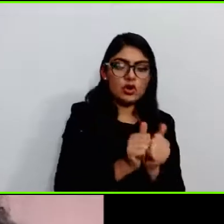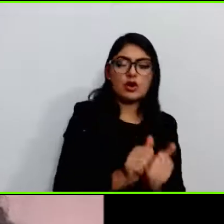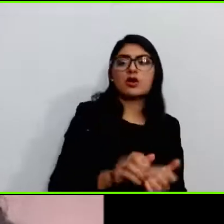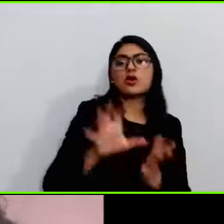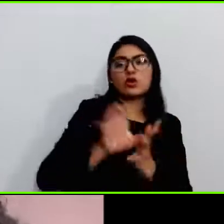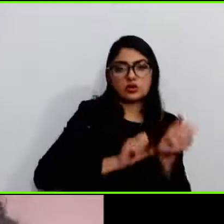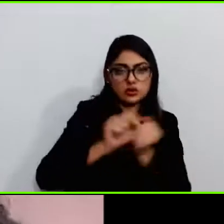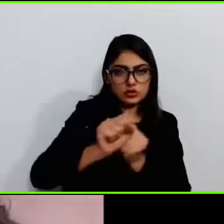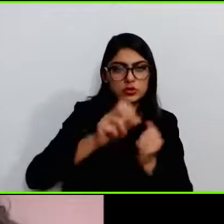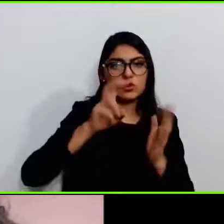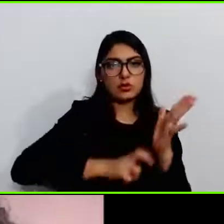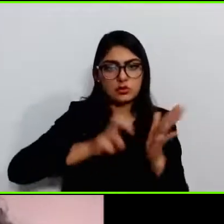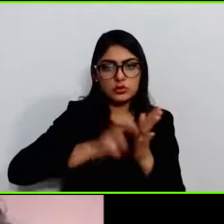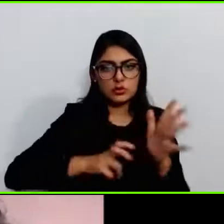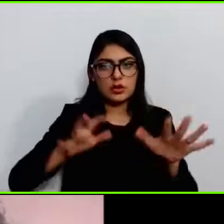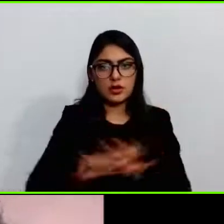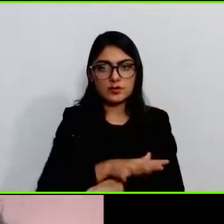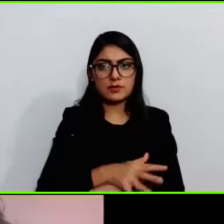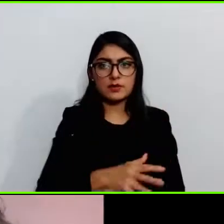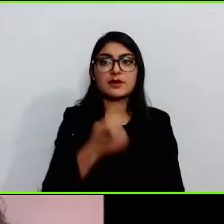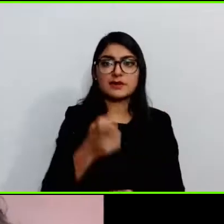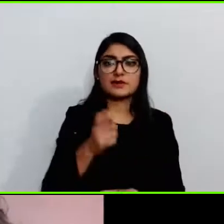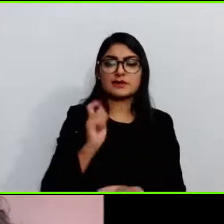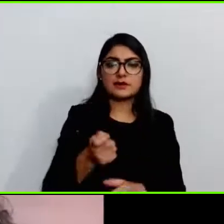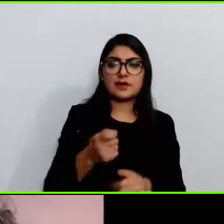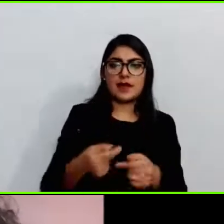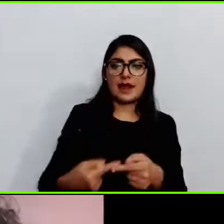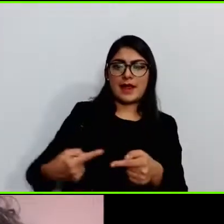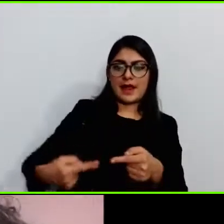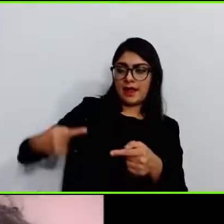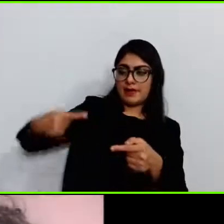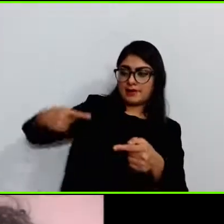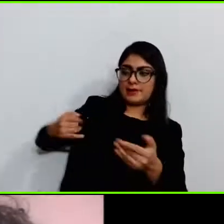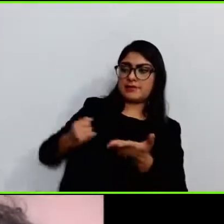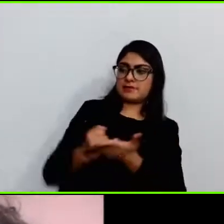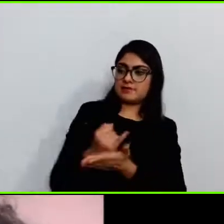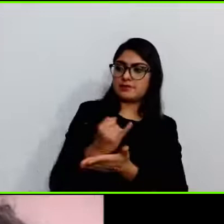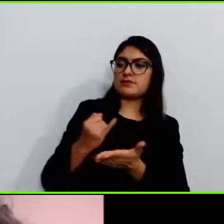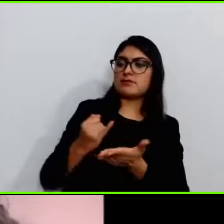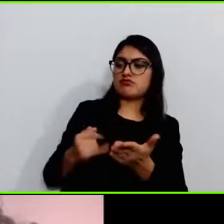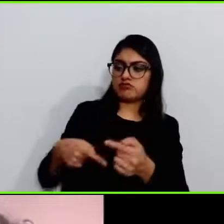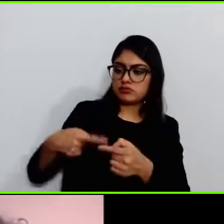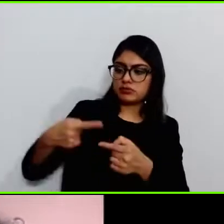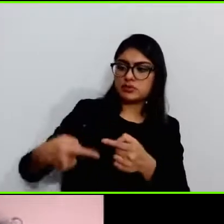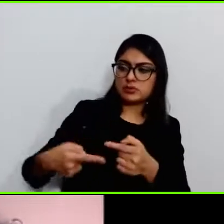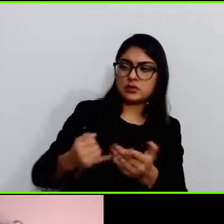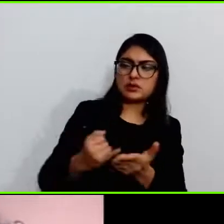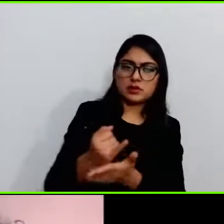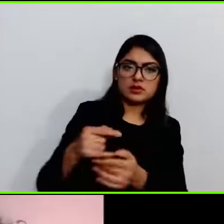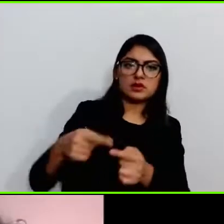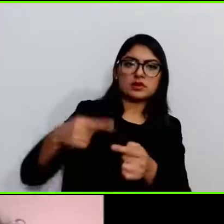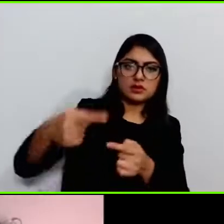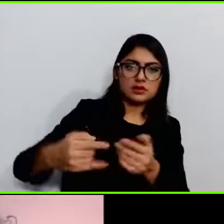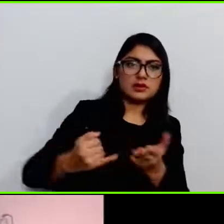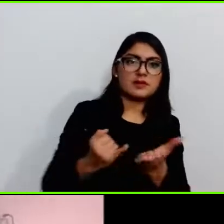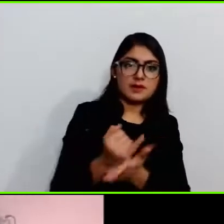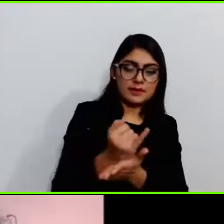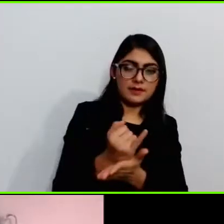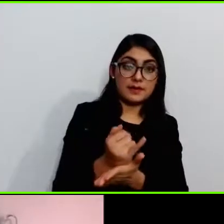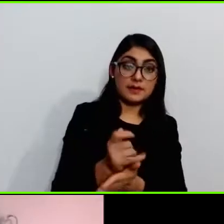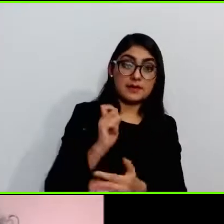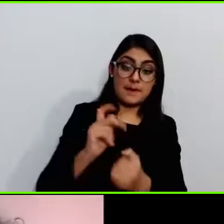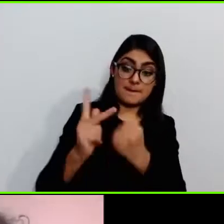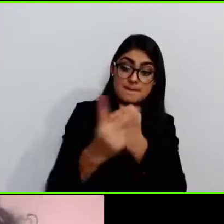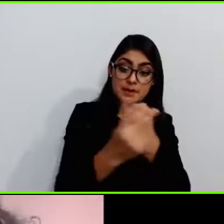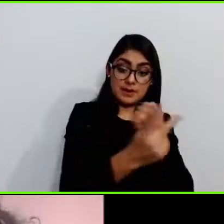ejemplo, la fortaleza del precedente, que además eso sucede, por ejemplo, en otros países del mundo que también tienen una